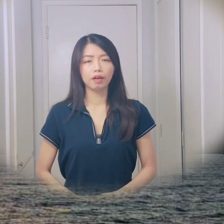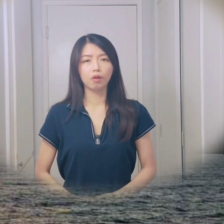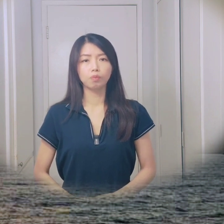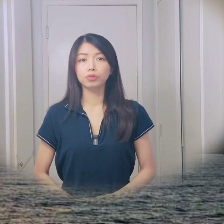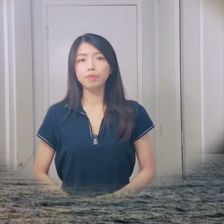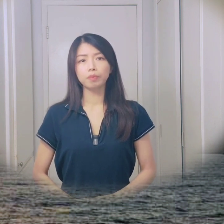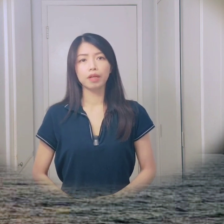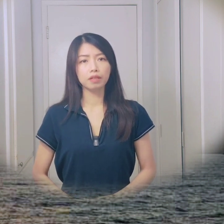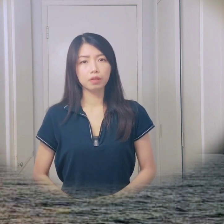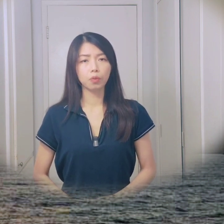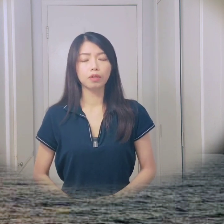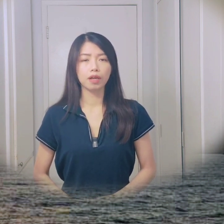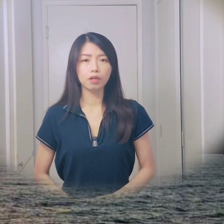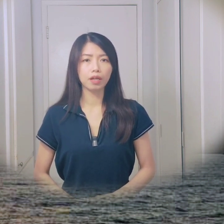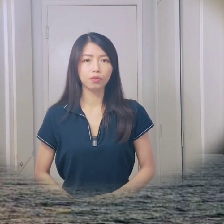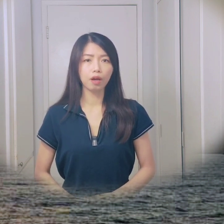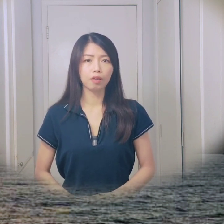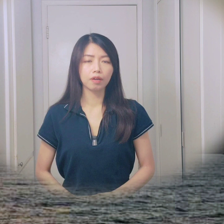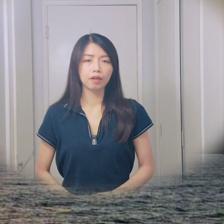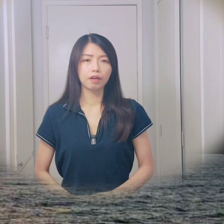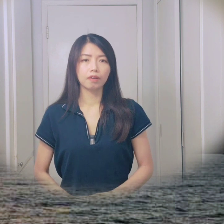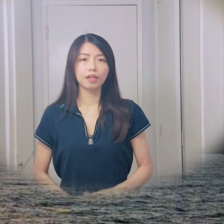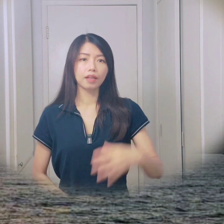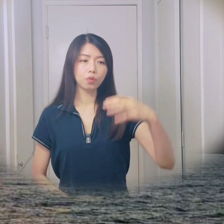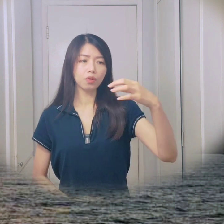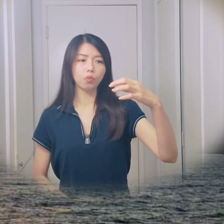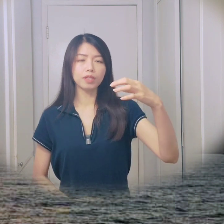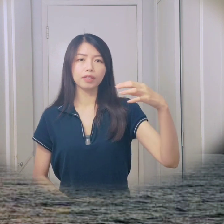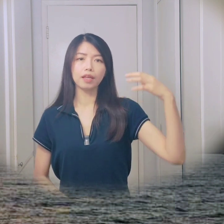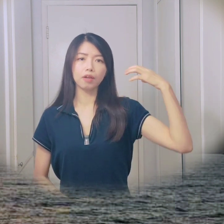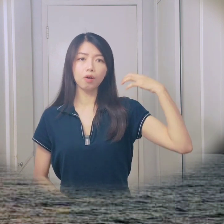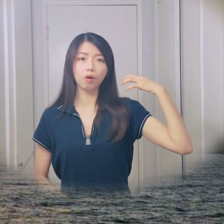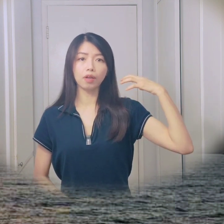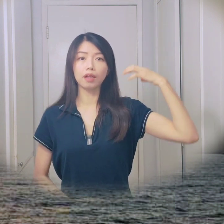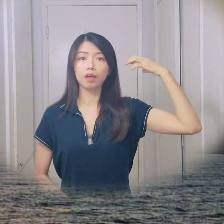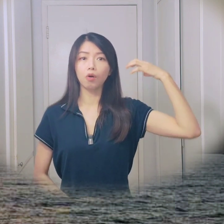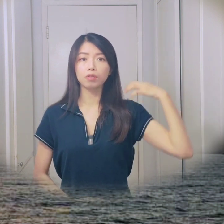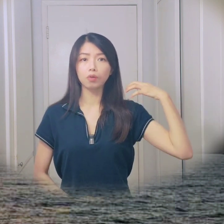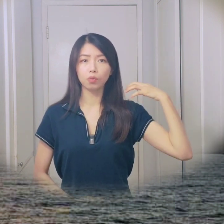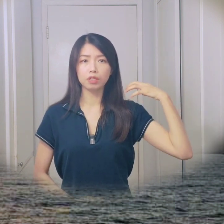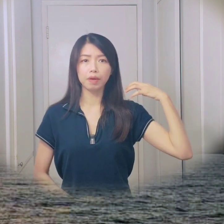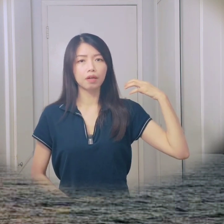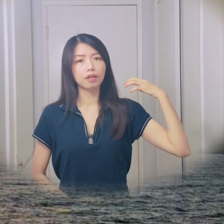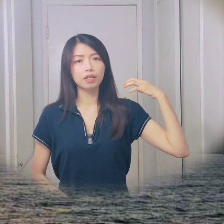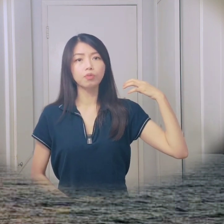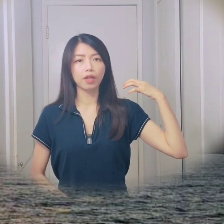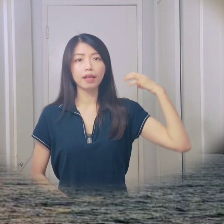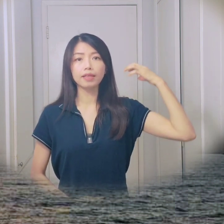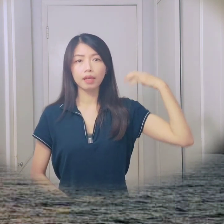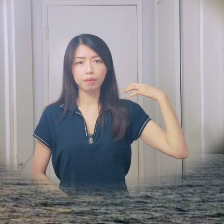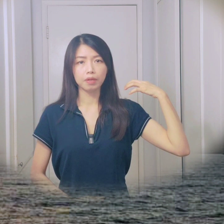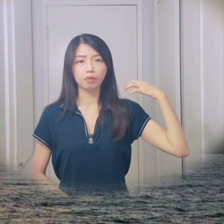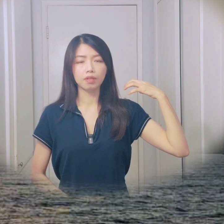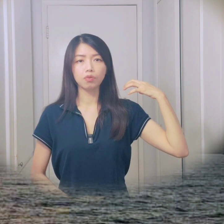뜻보다는 부담스럽다는 뜻으로 그렇게 해석을 했고요. 일단 손을 오므린 상태에서 어깨에 이렇게 얹어 놓으시면